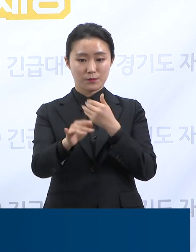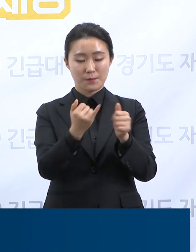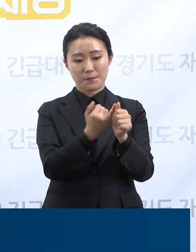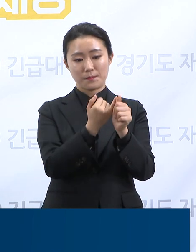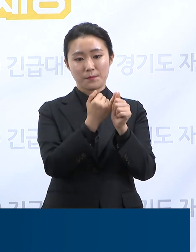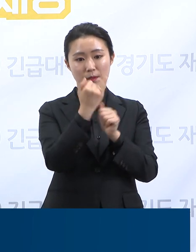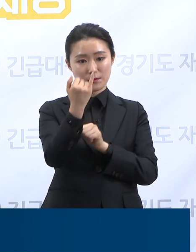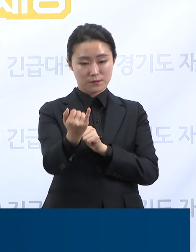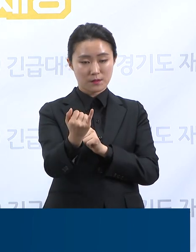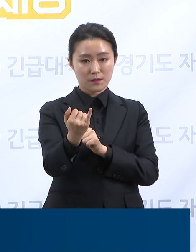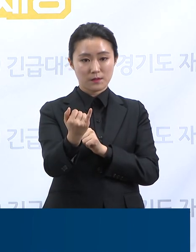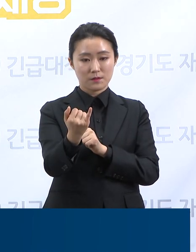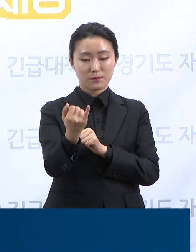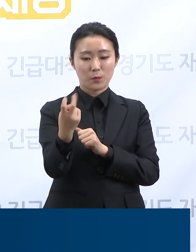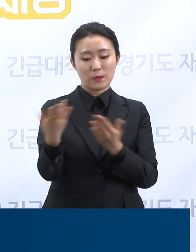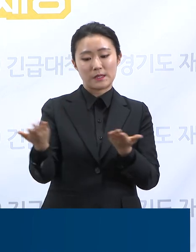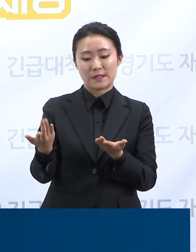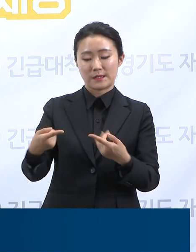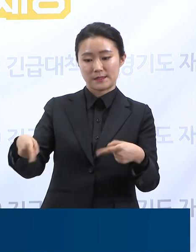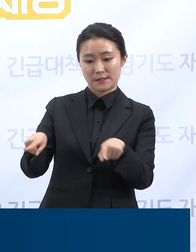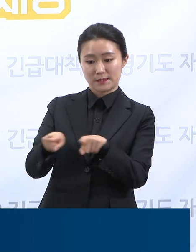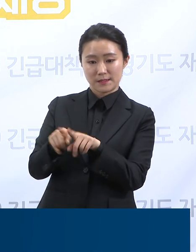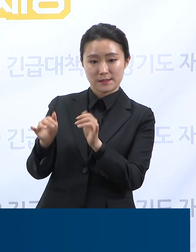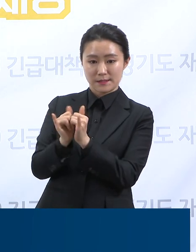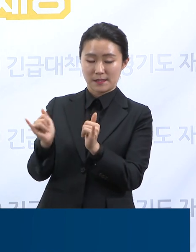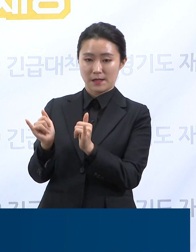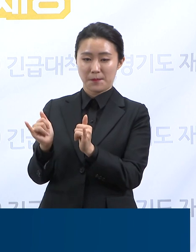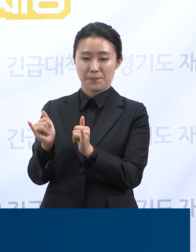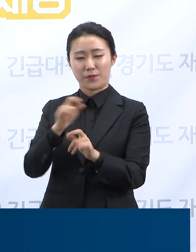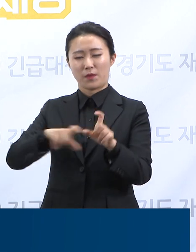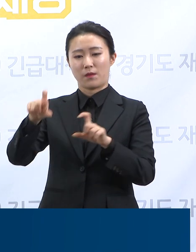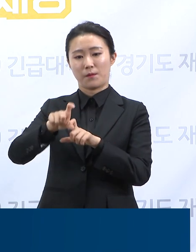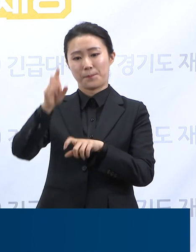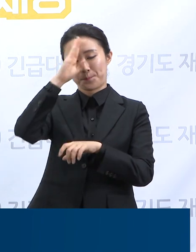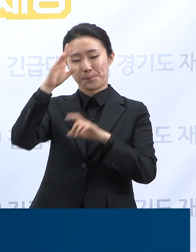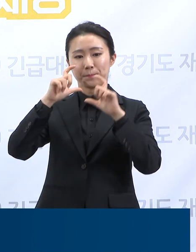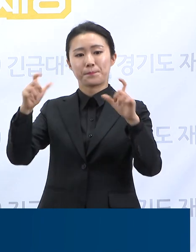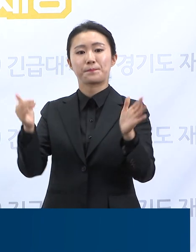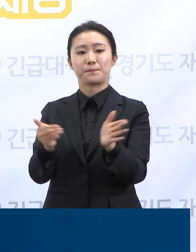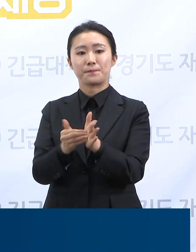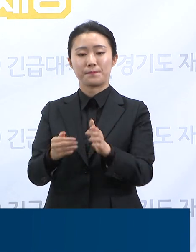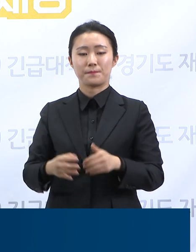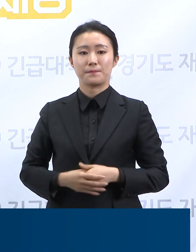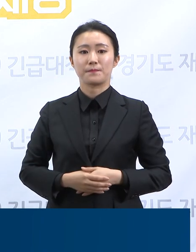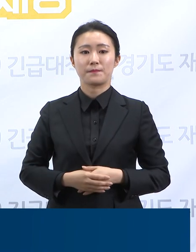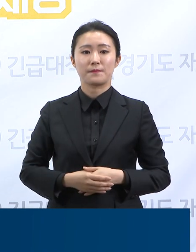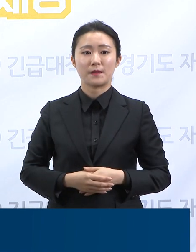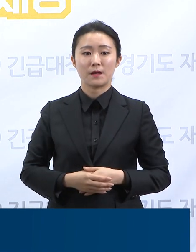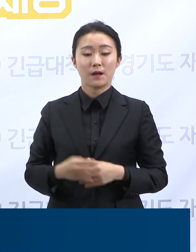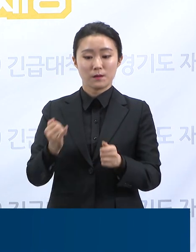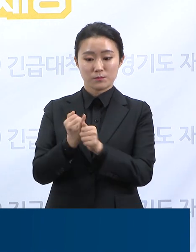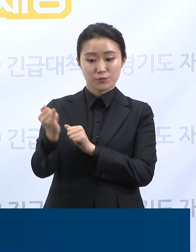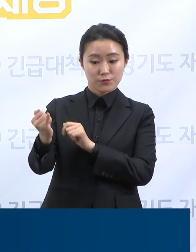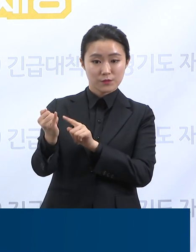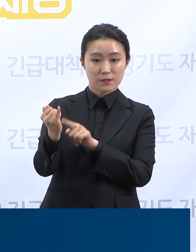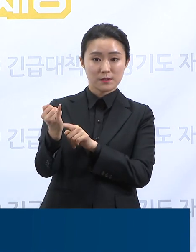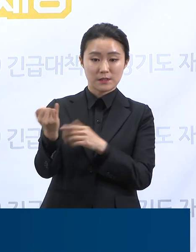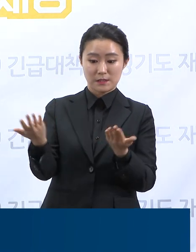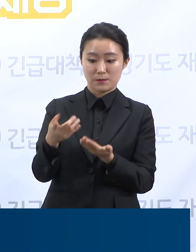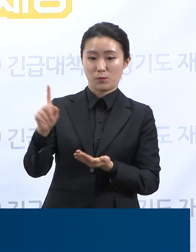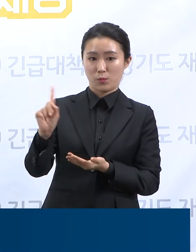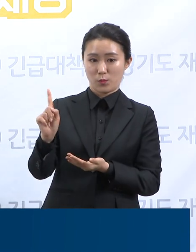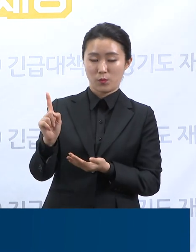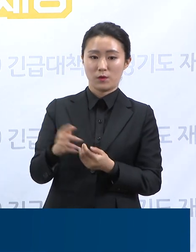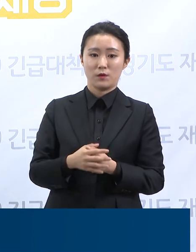추가 확진되었습니다. 추가 확진된 배우자는 군포시 건강가정지원센터 아이 돌봄이로서 6월